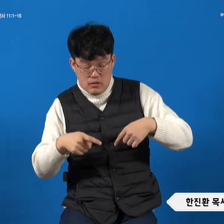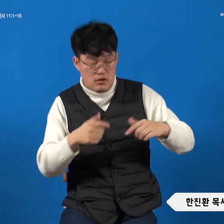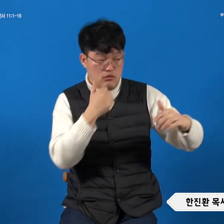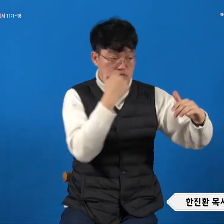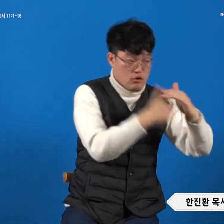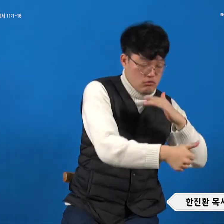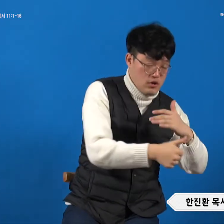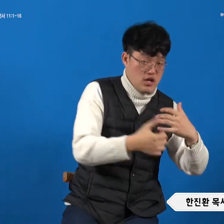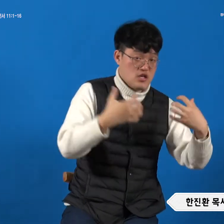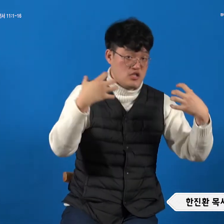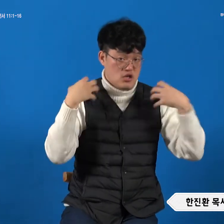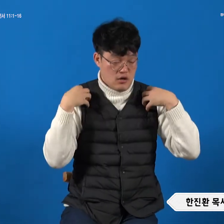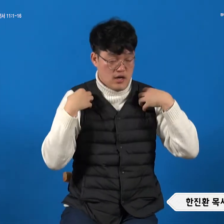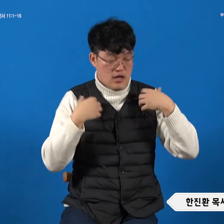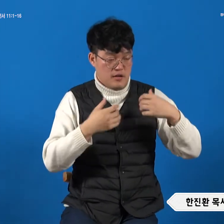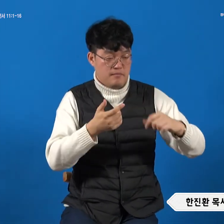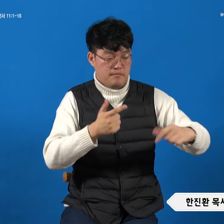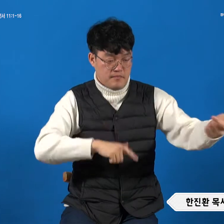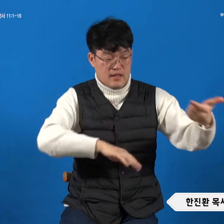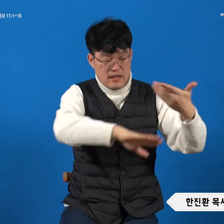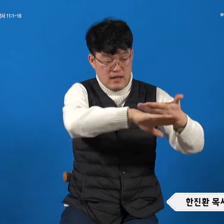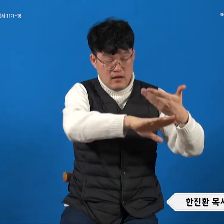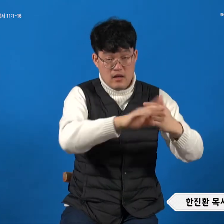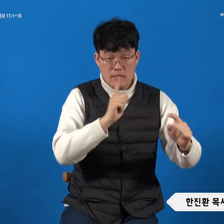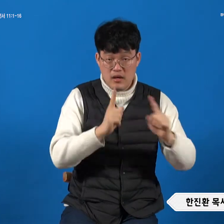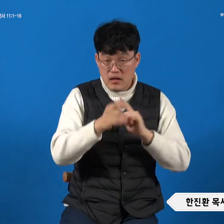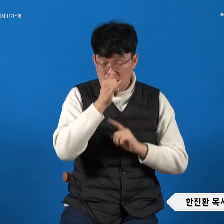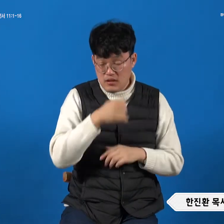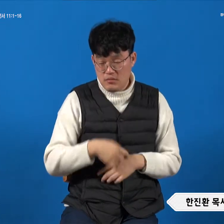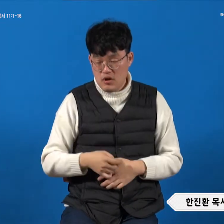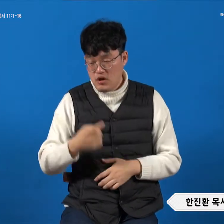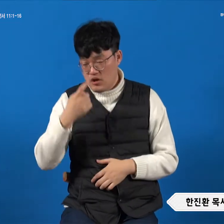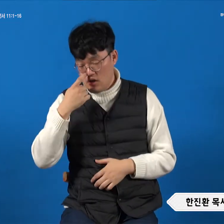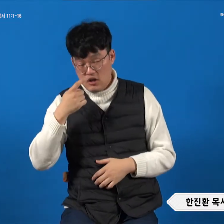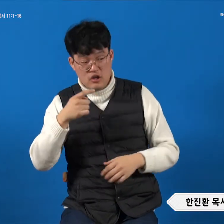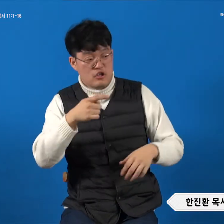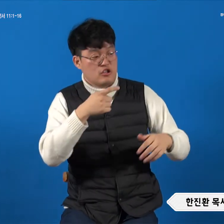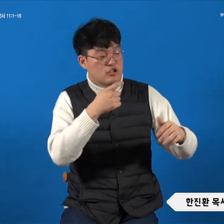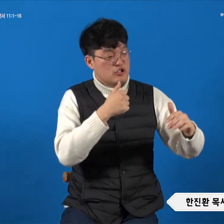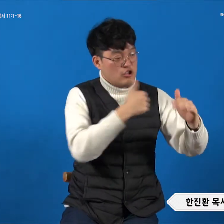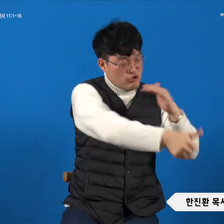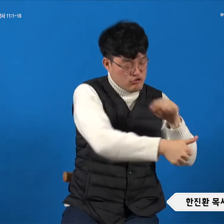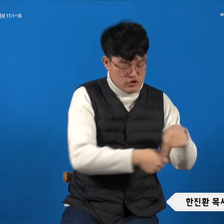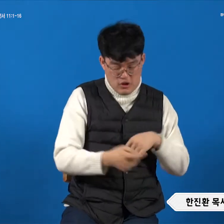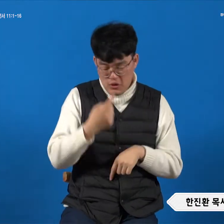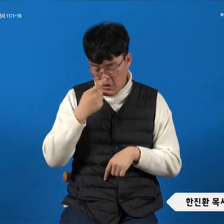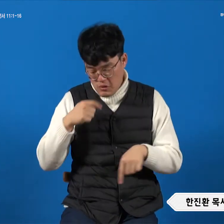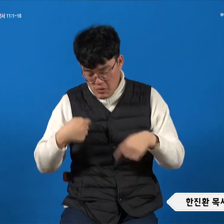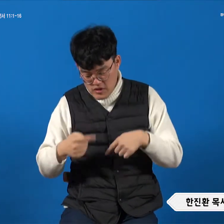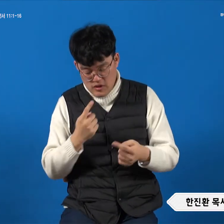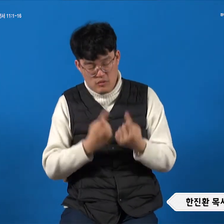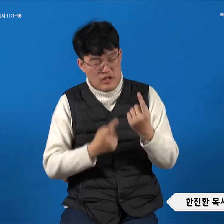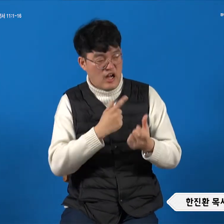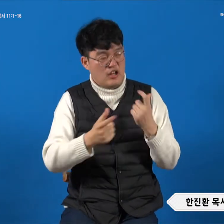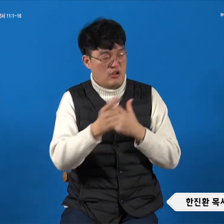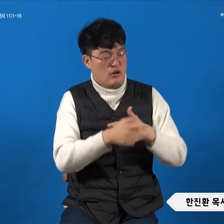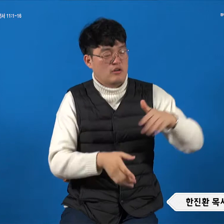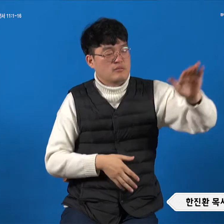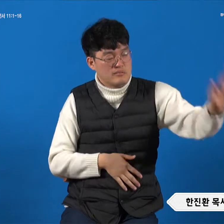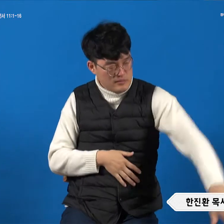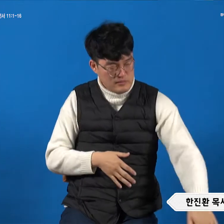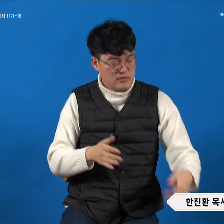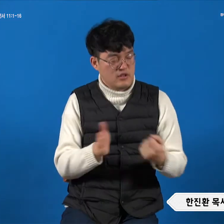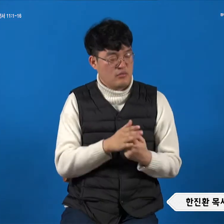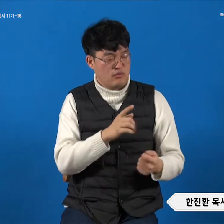코치와 선수의 역할이 다른 것을 말하는 것이지 무슨 선수는 코치보다 더 못하고 열등하기 때문에 순종해야